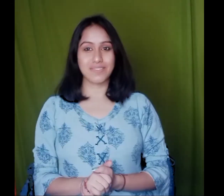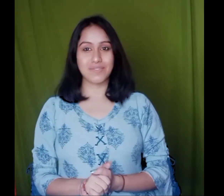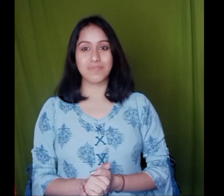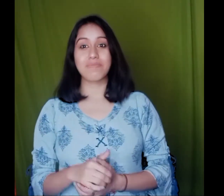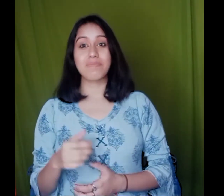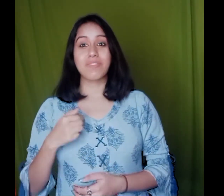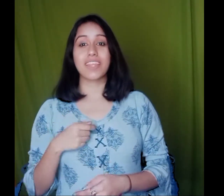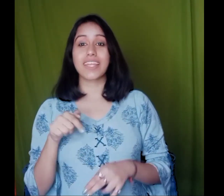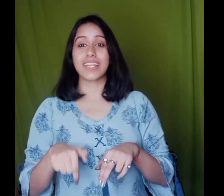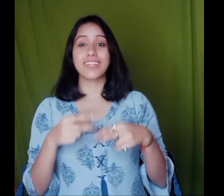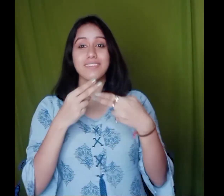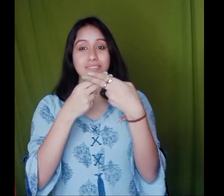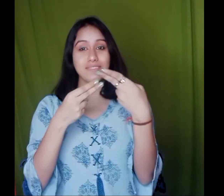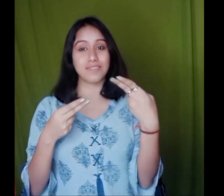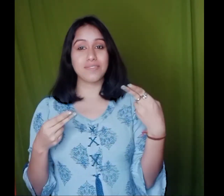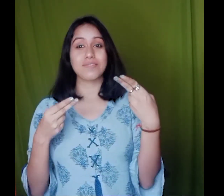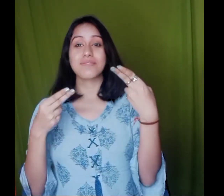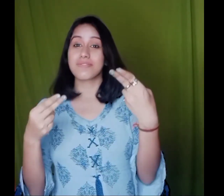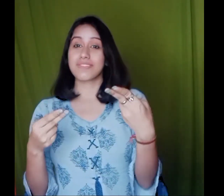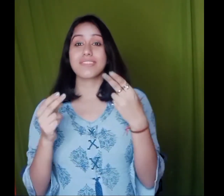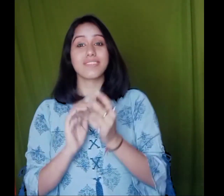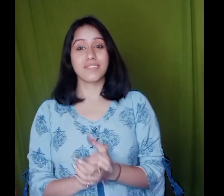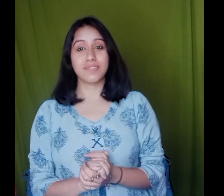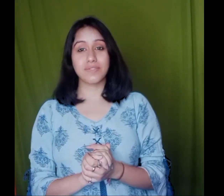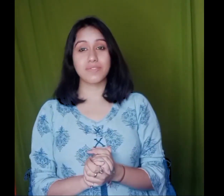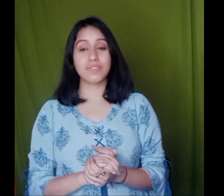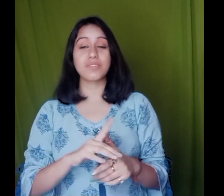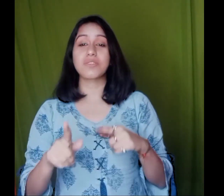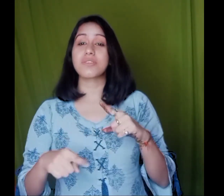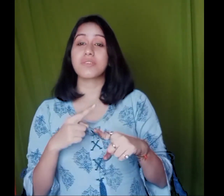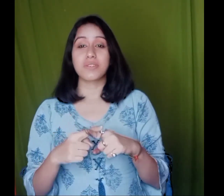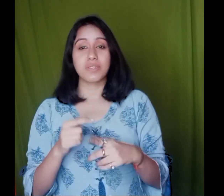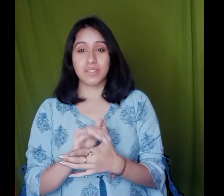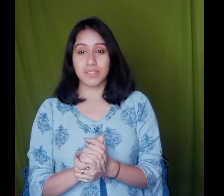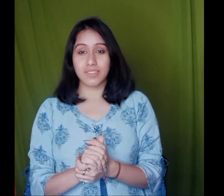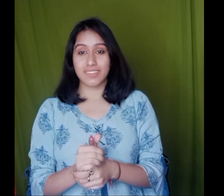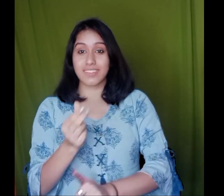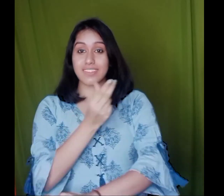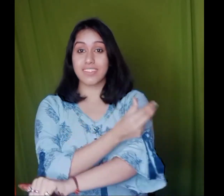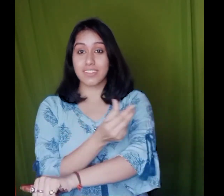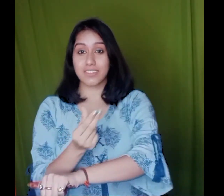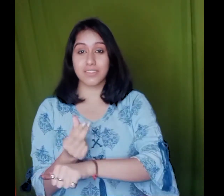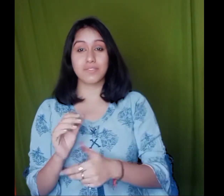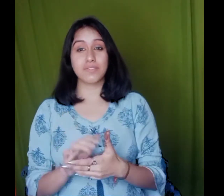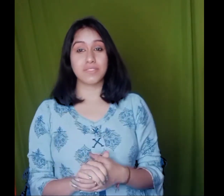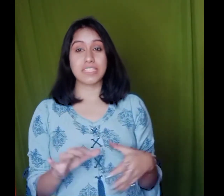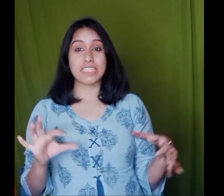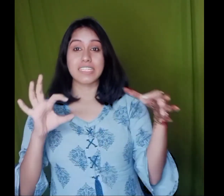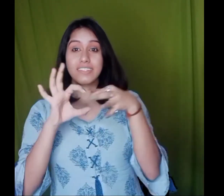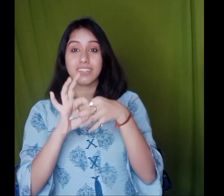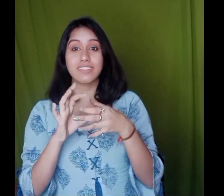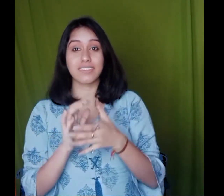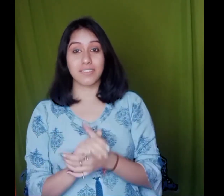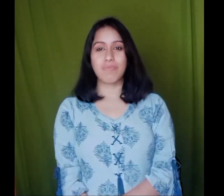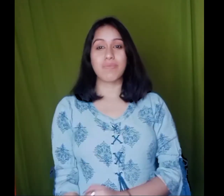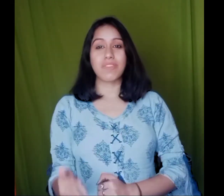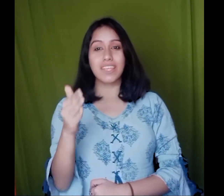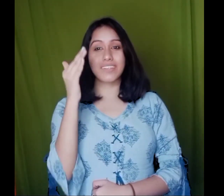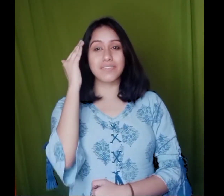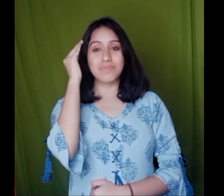हेलो दोस्तों। आज जो मैं स्टोरी ट्रांसलेट करने जा रही हूँ साइन लैंग्वेज में, वो भगवान श्री राम और भगवान लक्ष्मण जी की